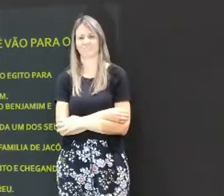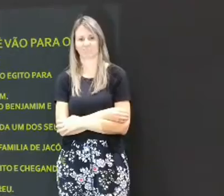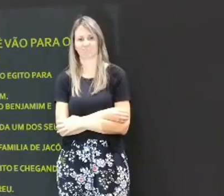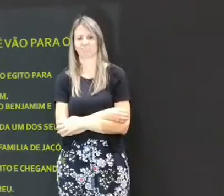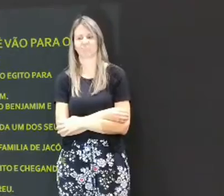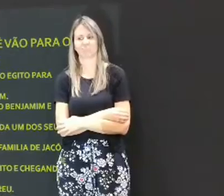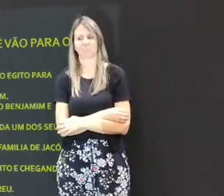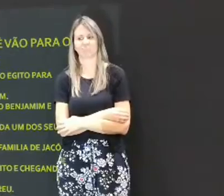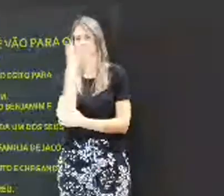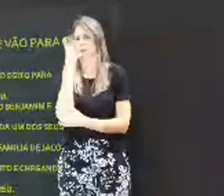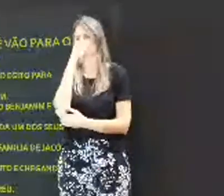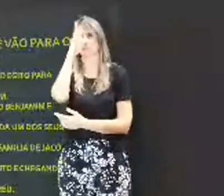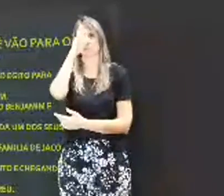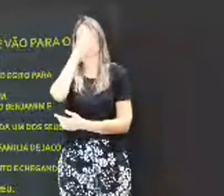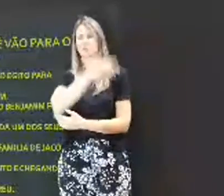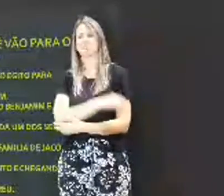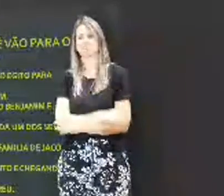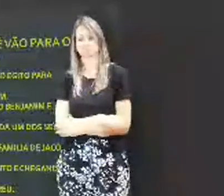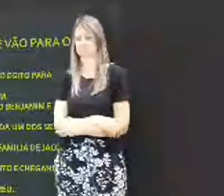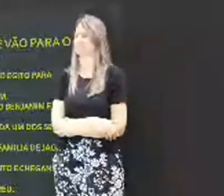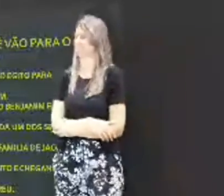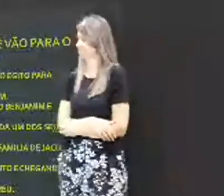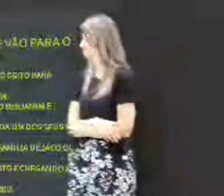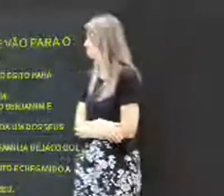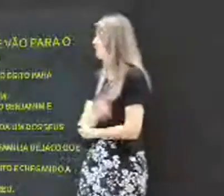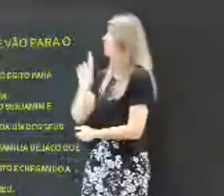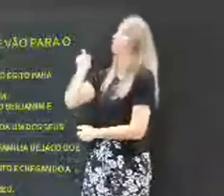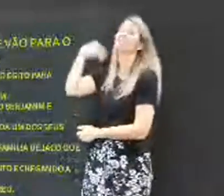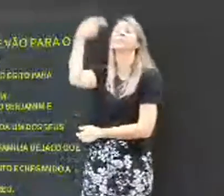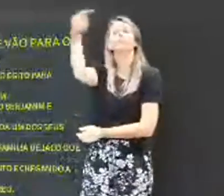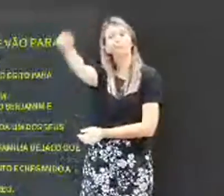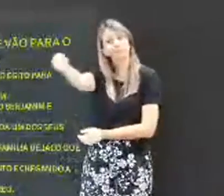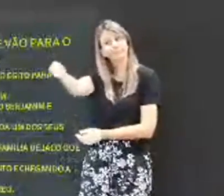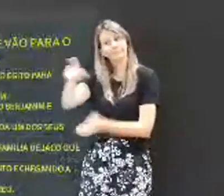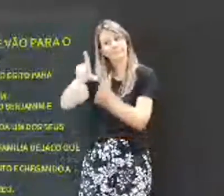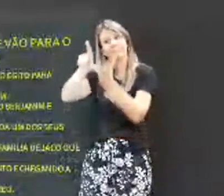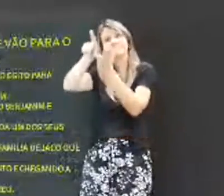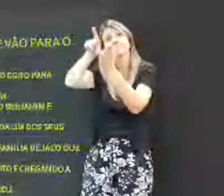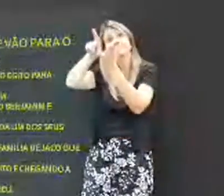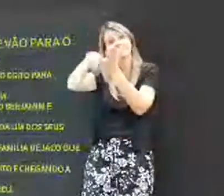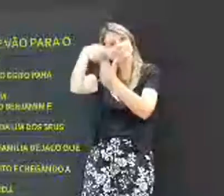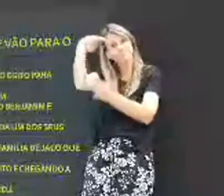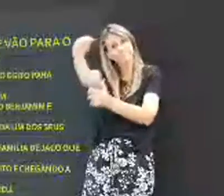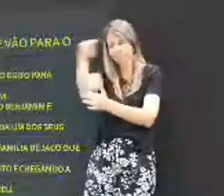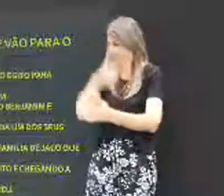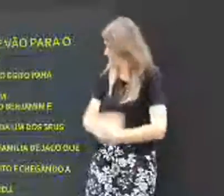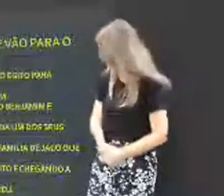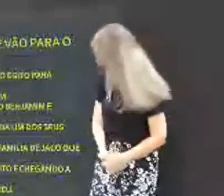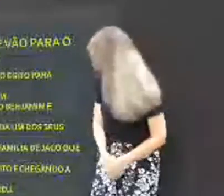história linda, né? É uma história muito linda, muito bonito tudo isso. Então, aí